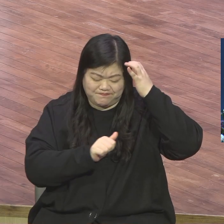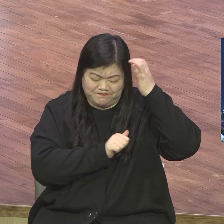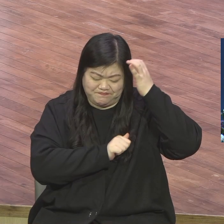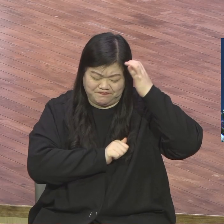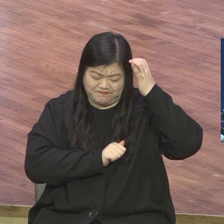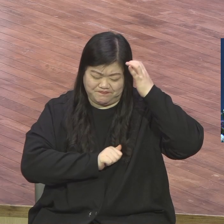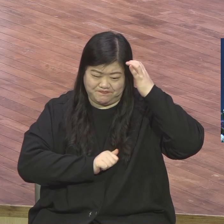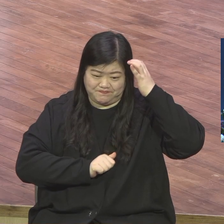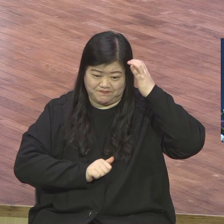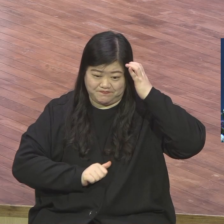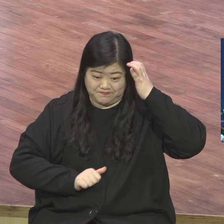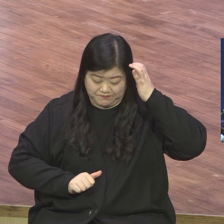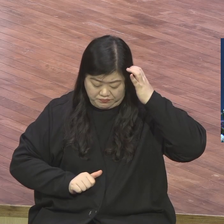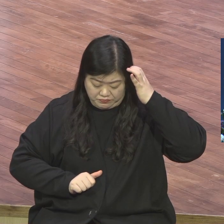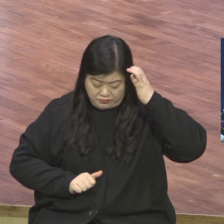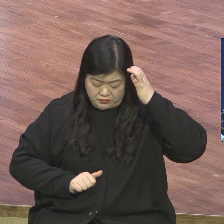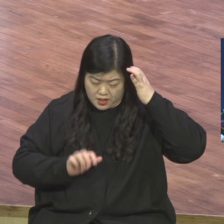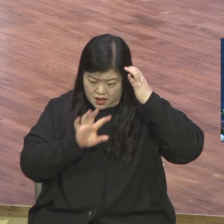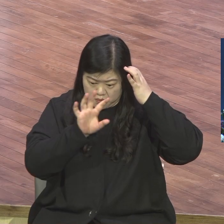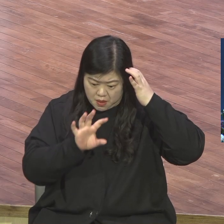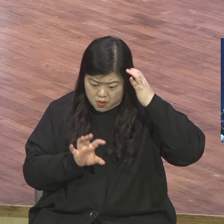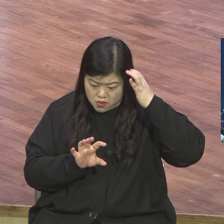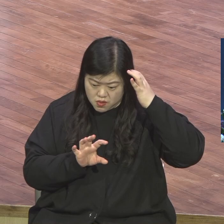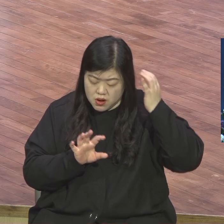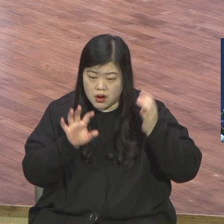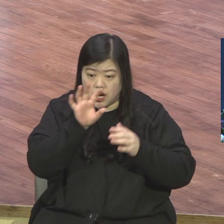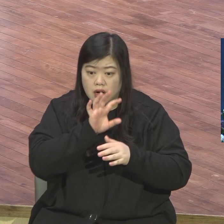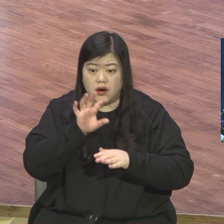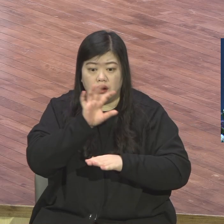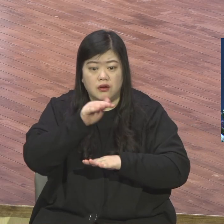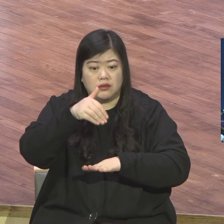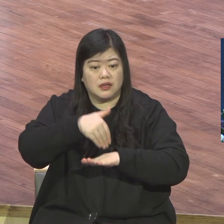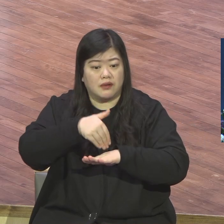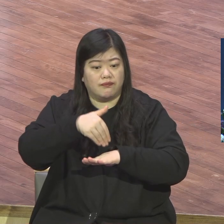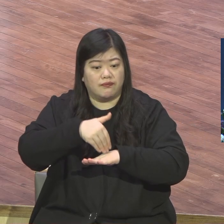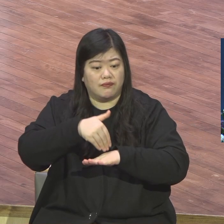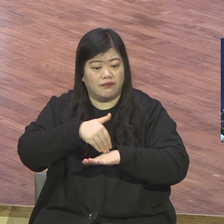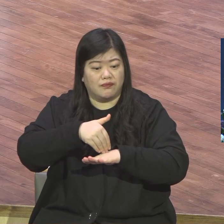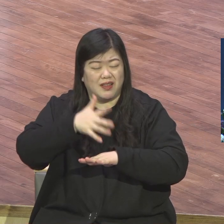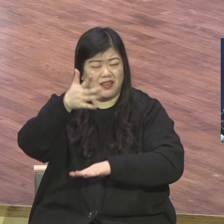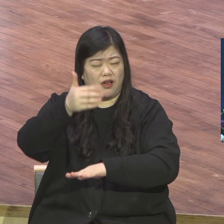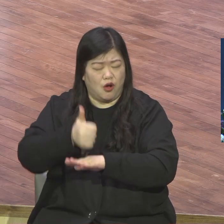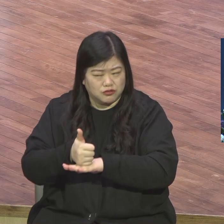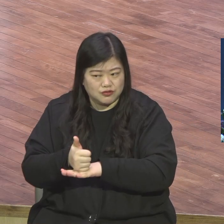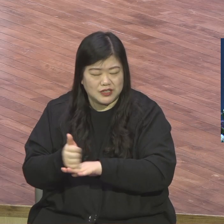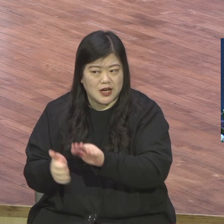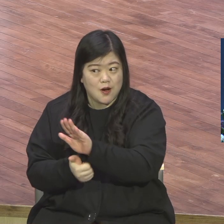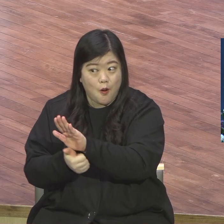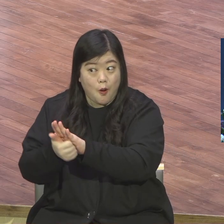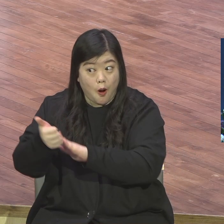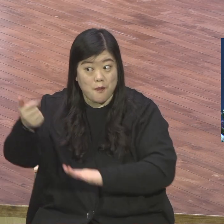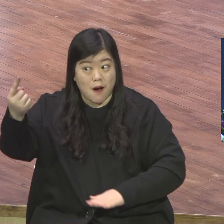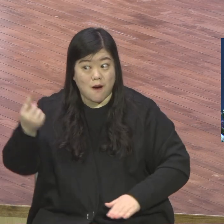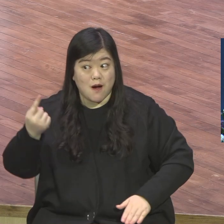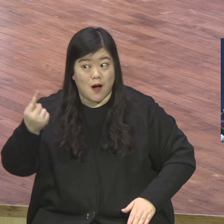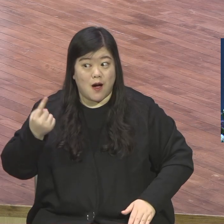연단이 되어지고 환난을 통해서 오직 예수 그리스도만을 바라보는 참 소망의 눈이 열리게 되어 있다.